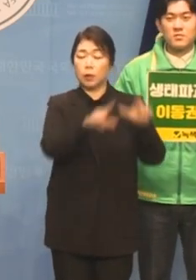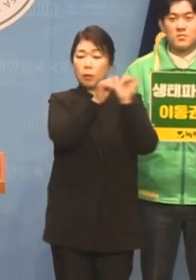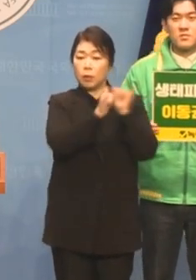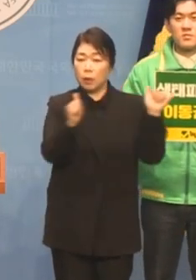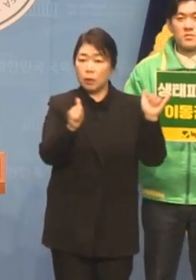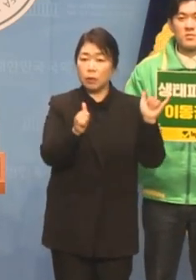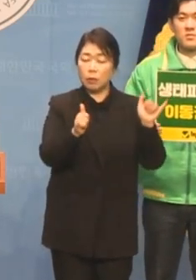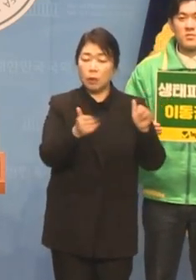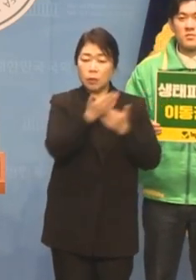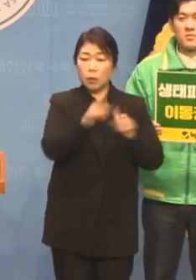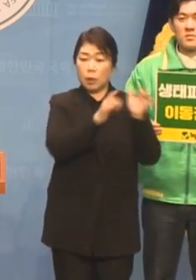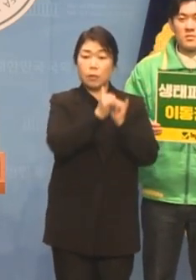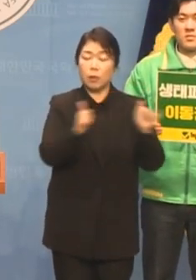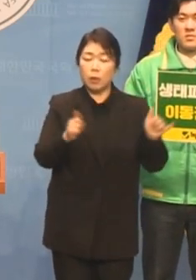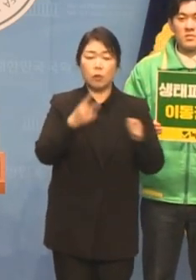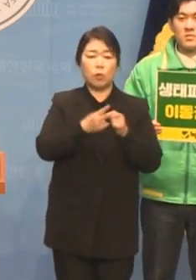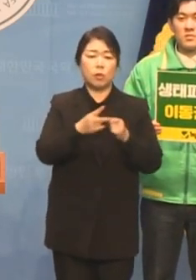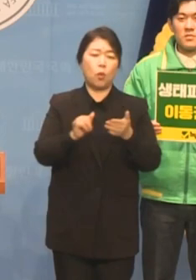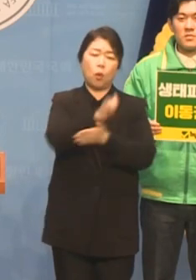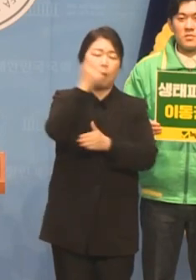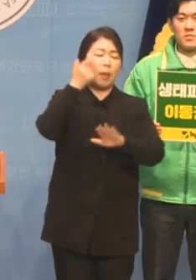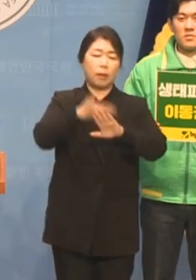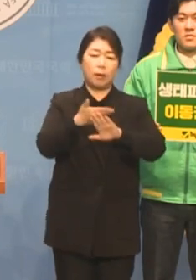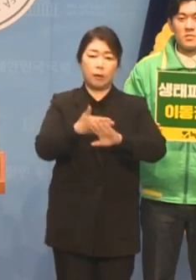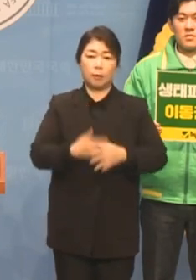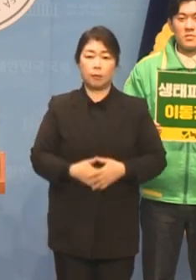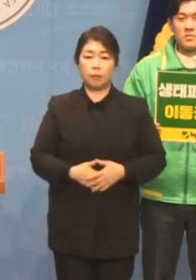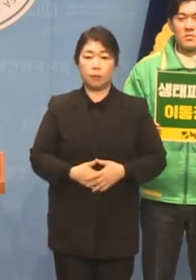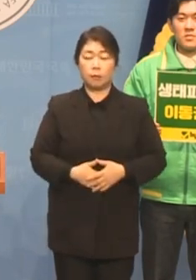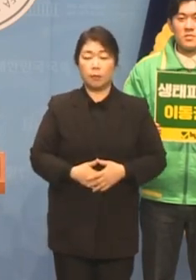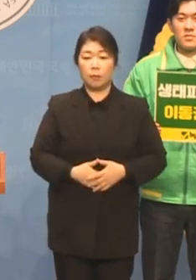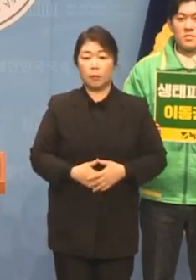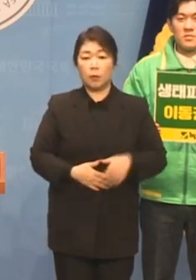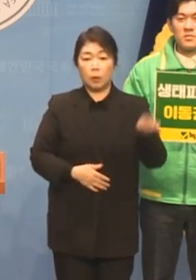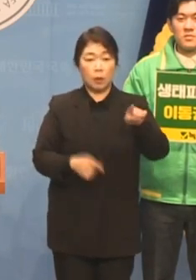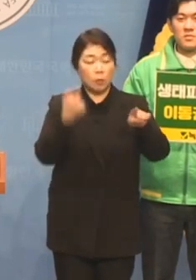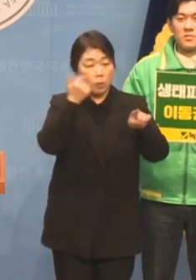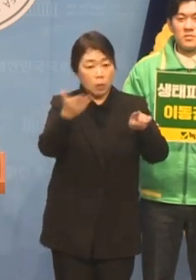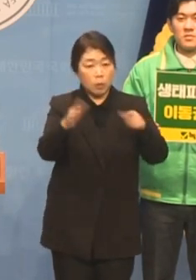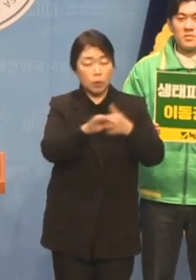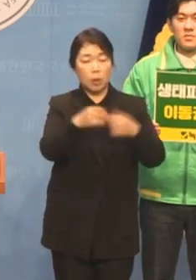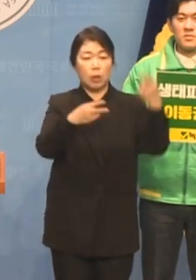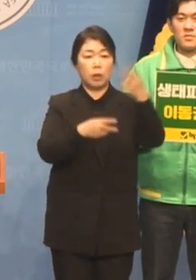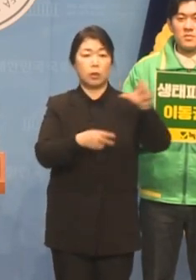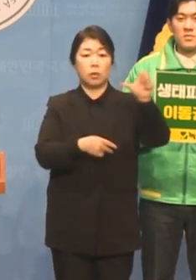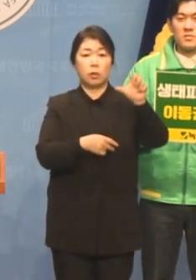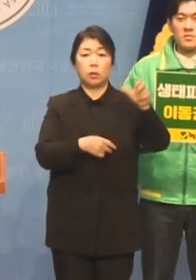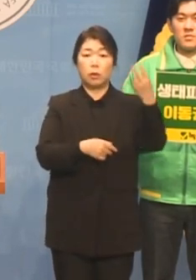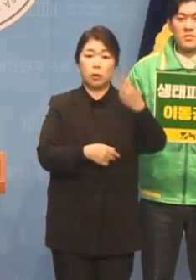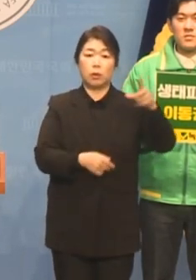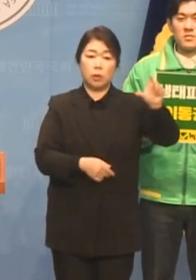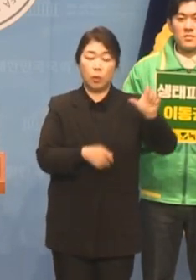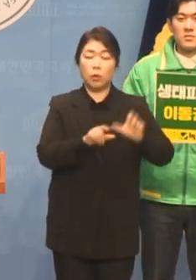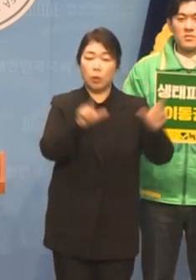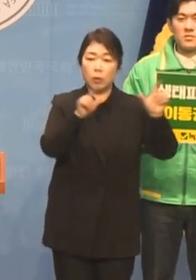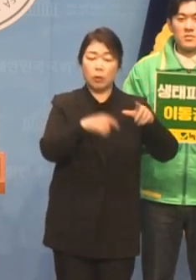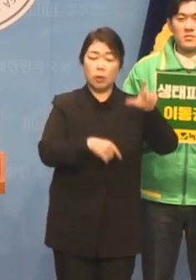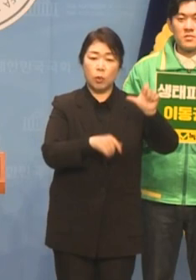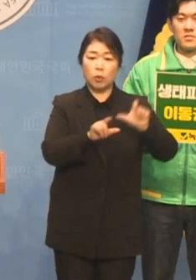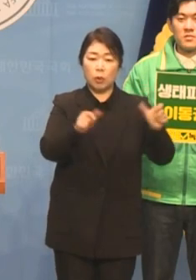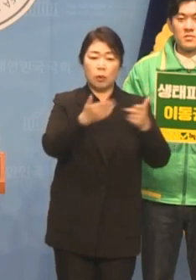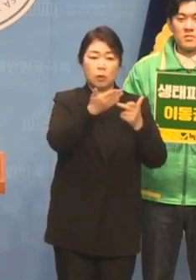제주도민들은 제주 제 2공항 반대합니다 도민 여론의 추위를 보면 2015년 제주도민들은 제 2공항 발표